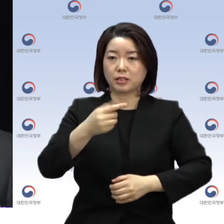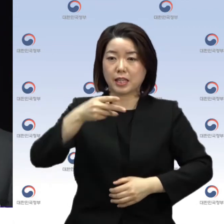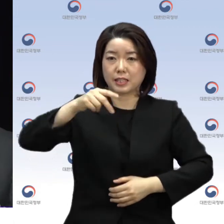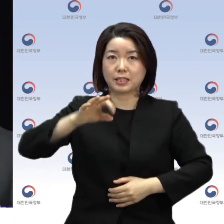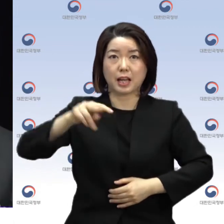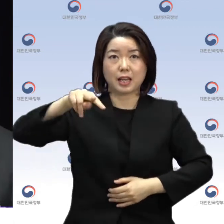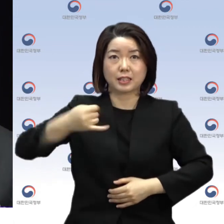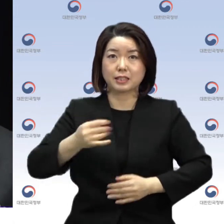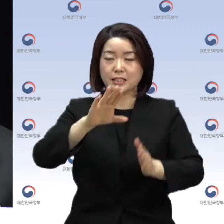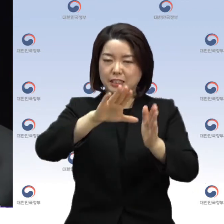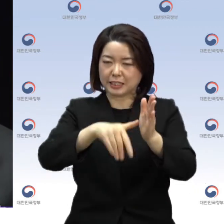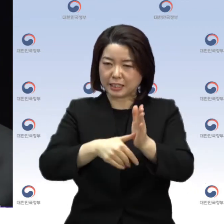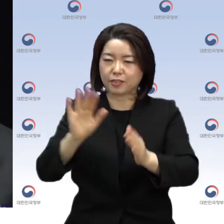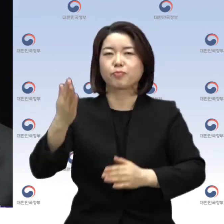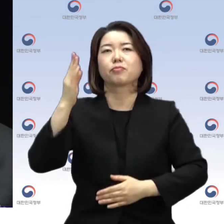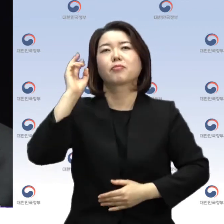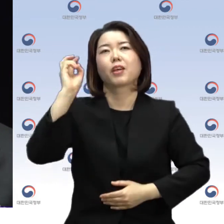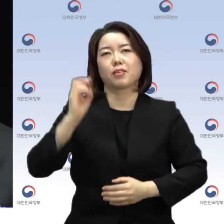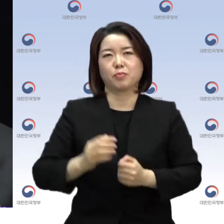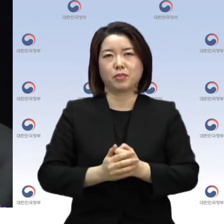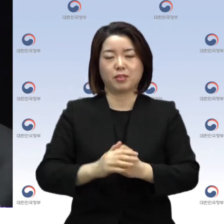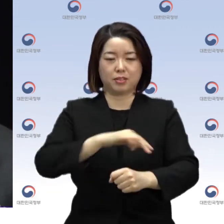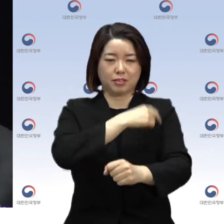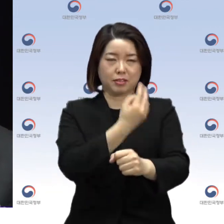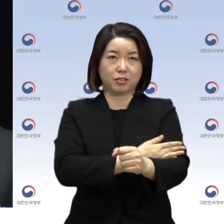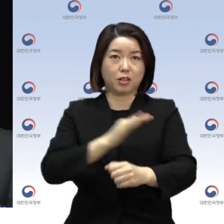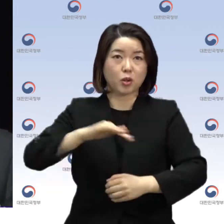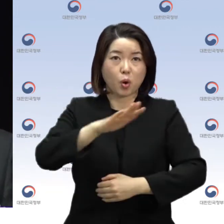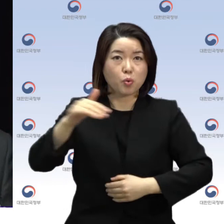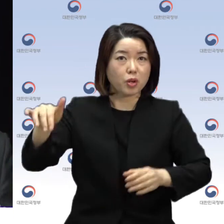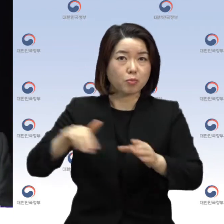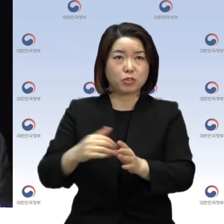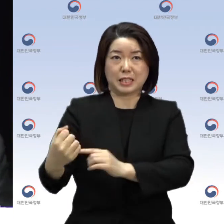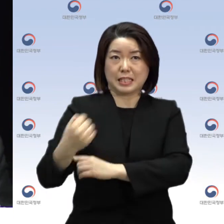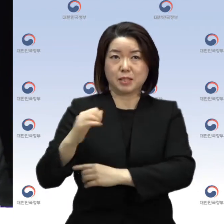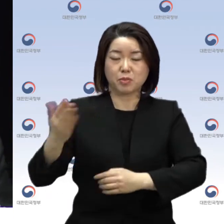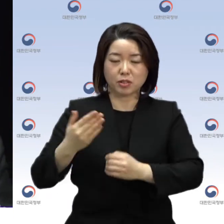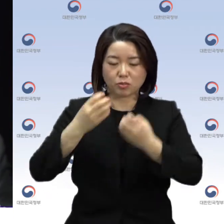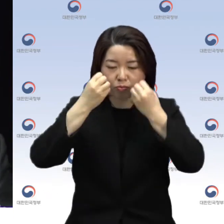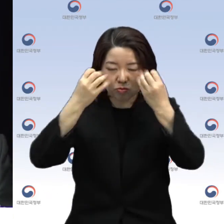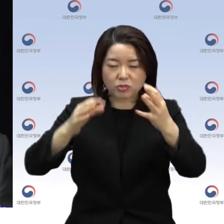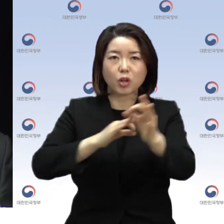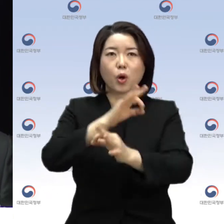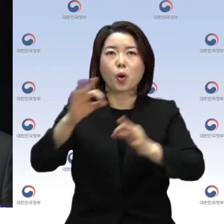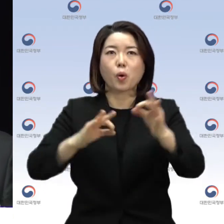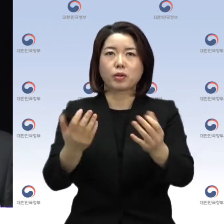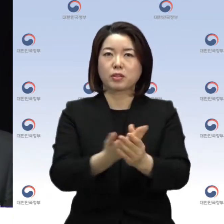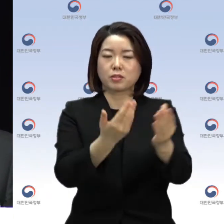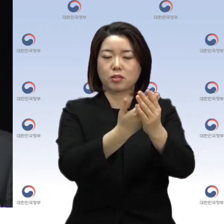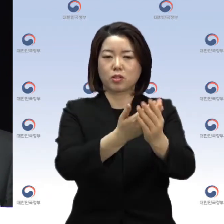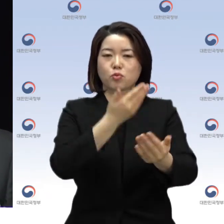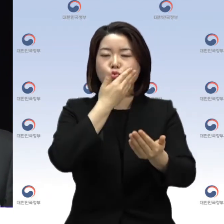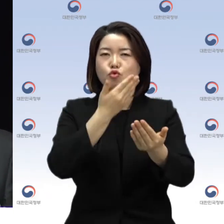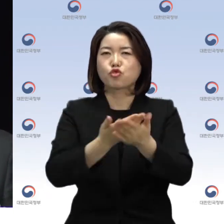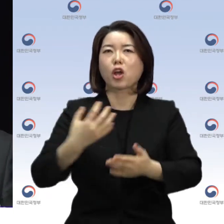것입니다. 저작권이 우리 문화의 힘이 되고 새로운 경제 성장의 중추적 역할을